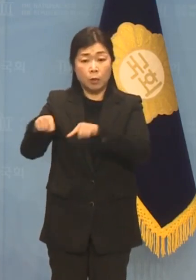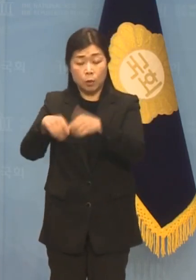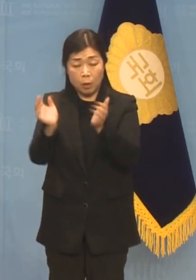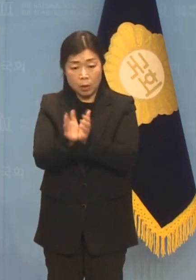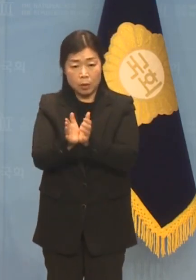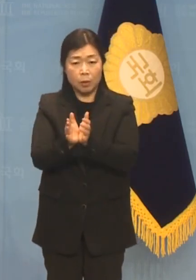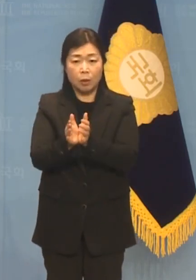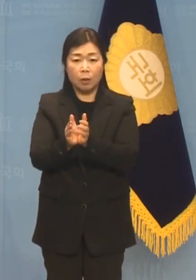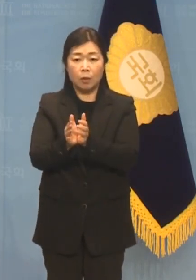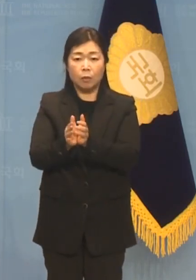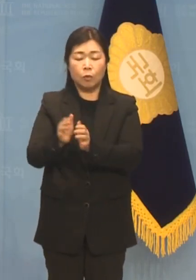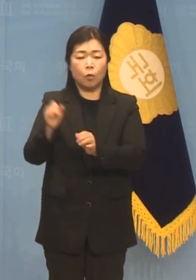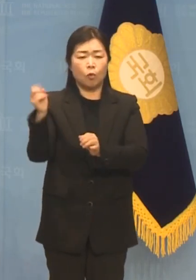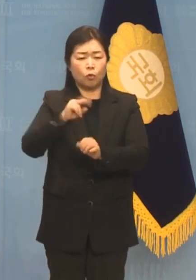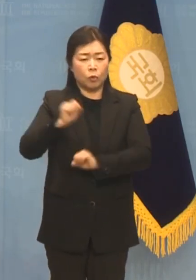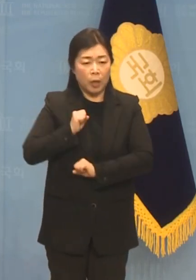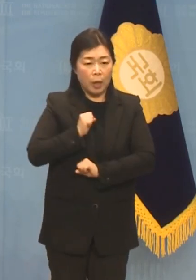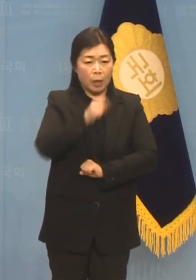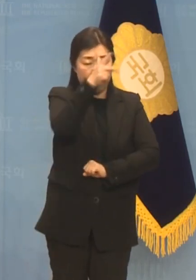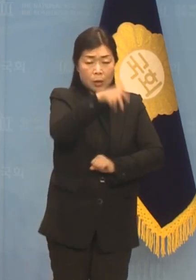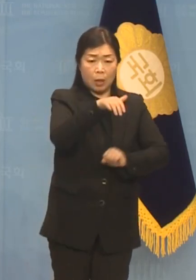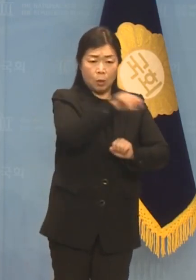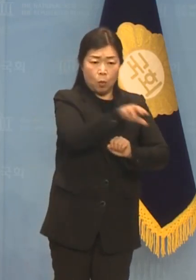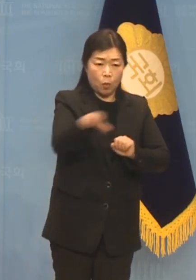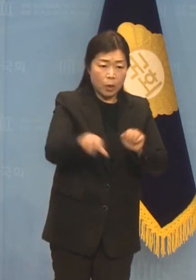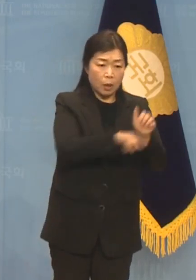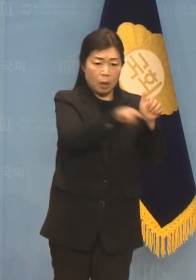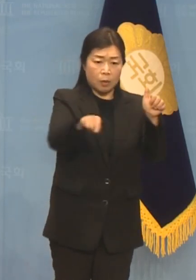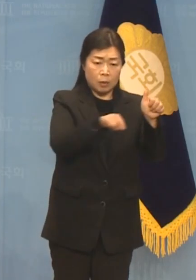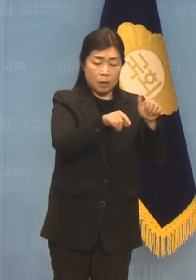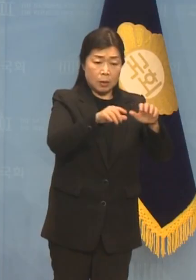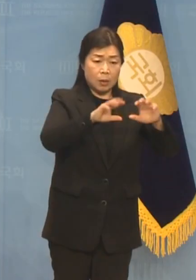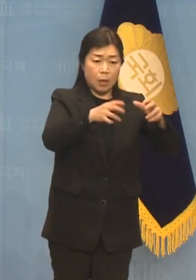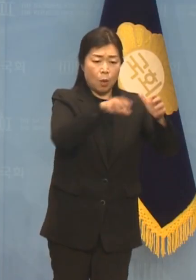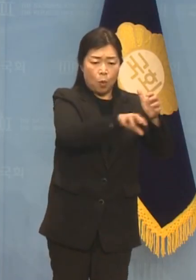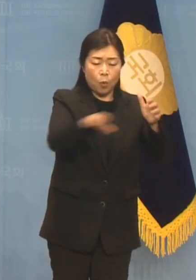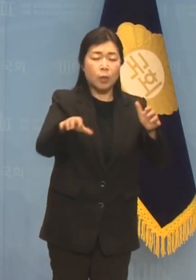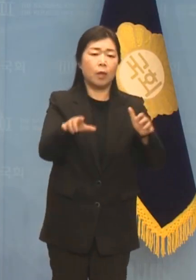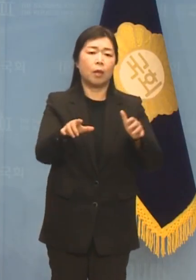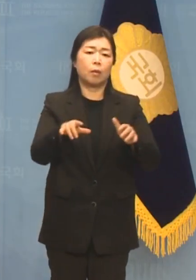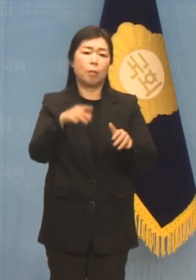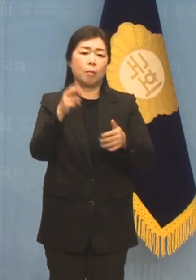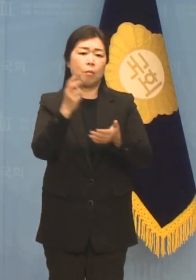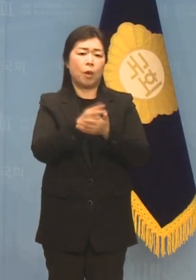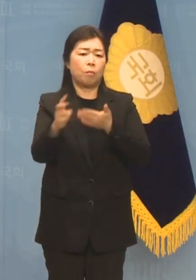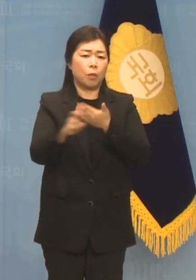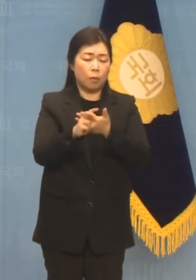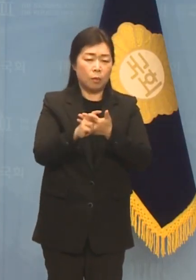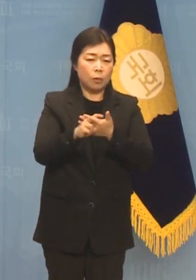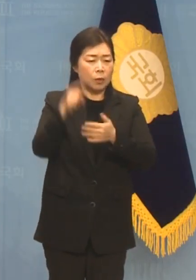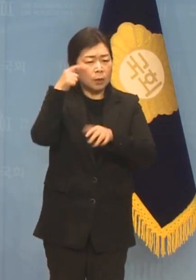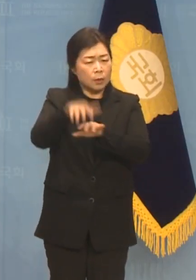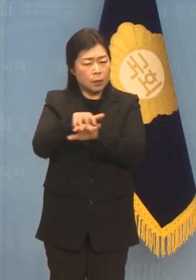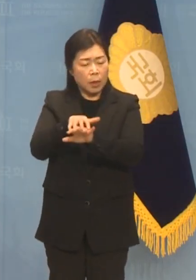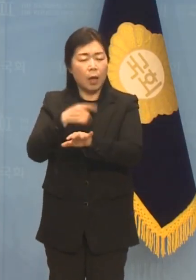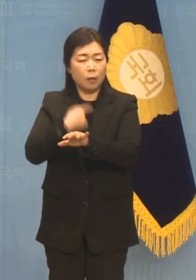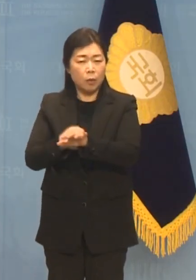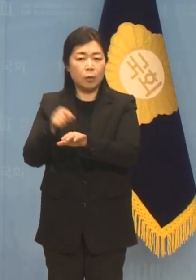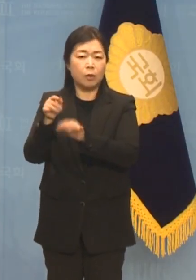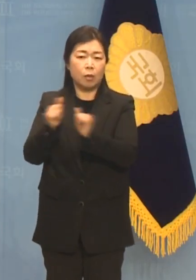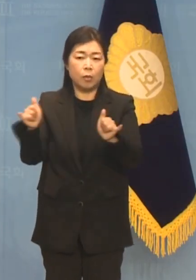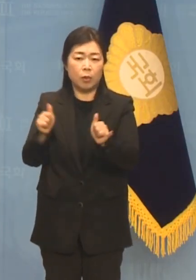경찰에 또아리 들고 있는 법치 파괴, 민주주의 훼손, 정권 찬탈을 기도하는 검은